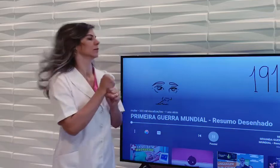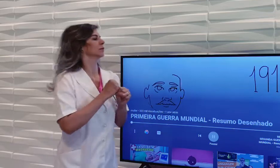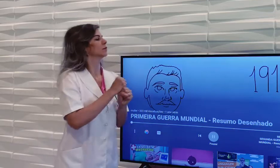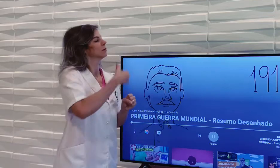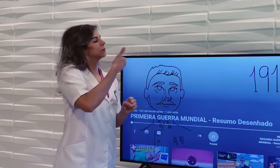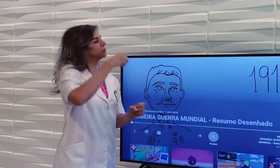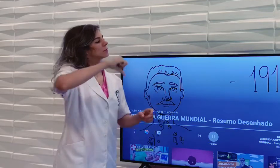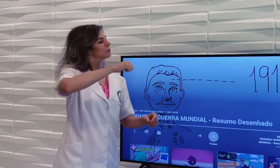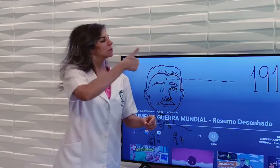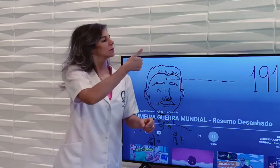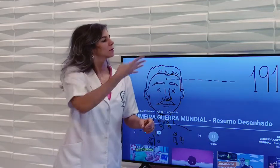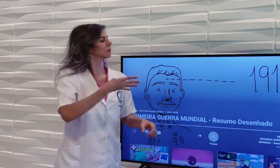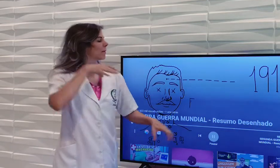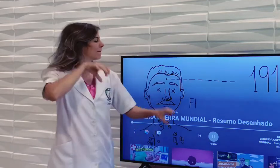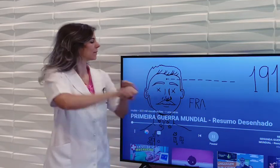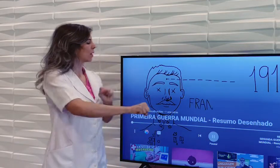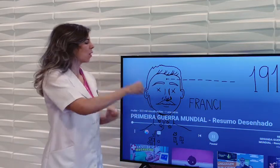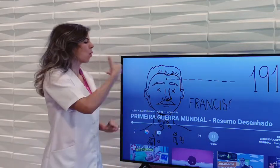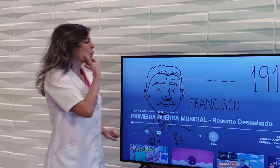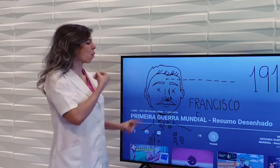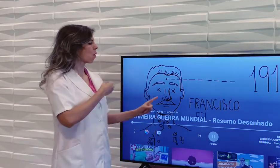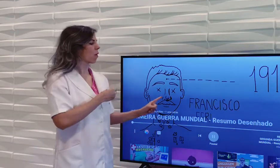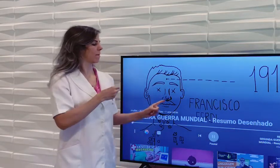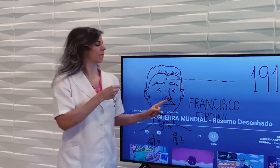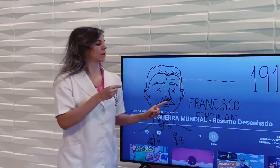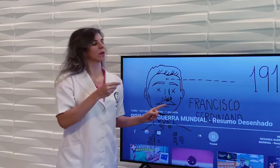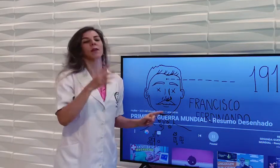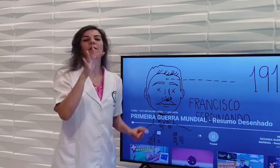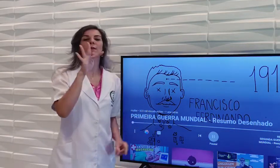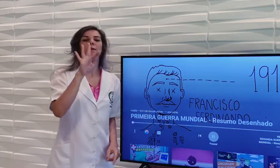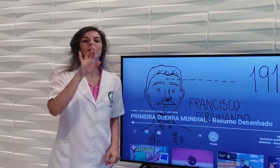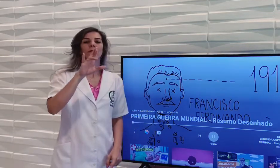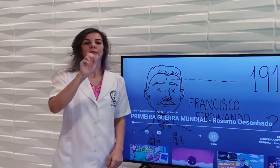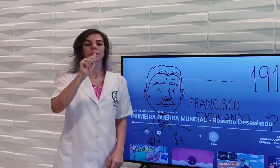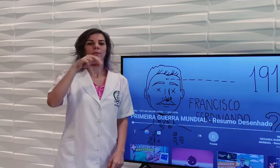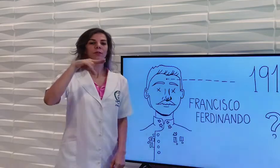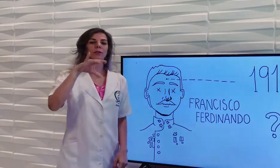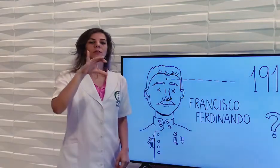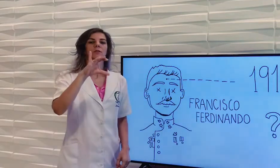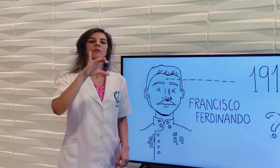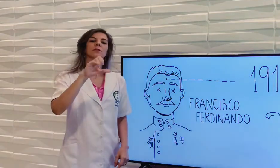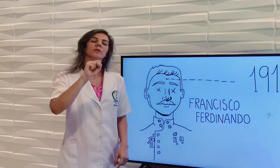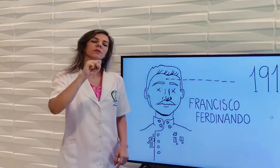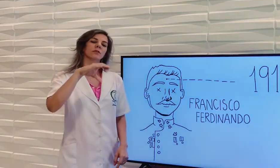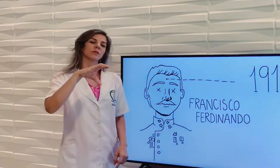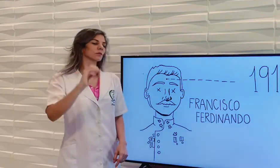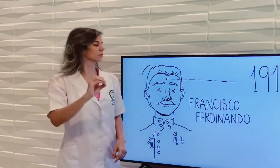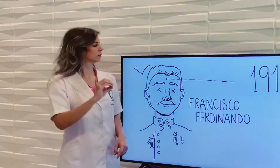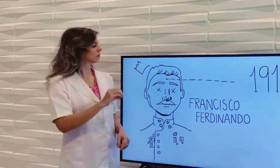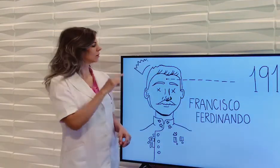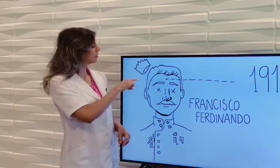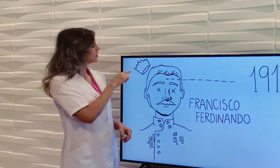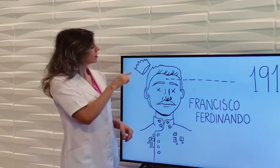e mataram um cara lá na Bósnia, chamado Francisco Ferdinando. Mas o que isso vai mudar na sua vida? Ele era herdeiro do Império